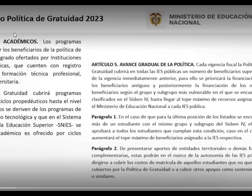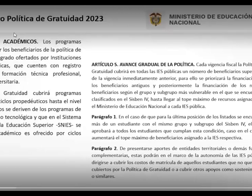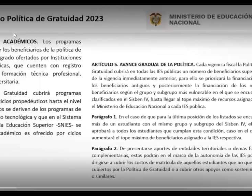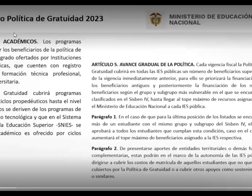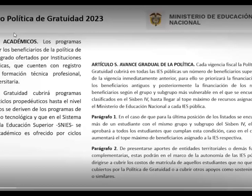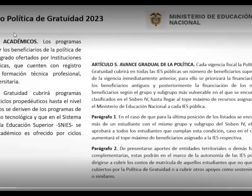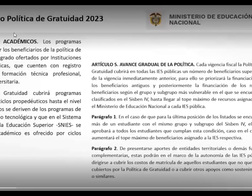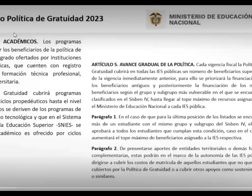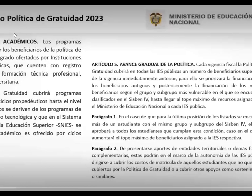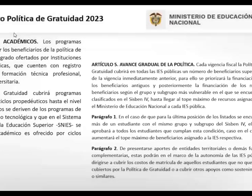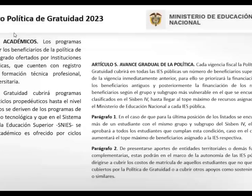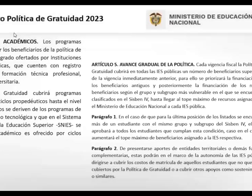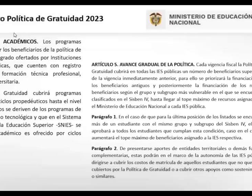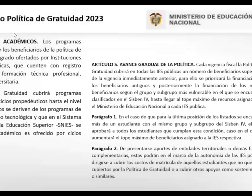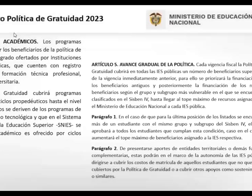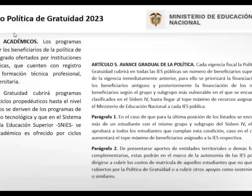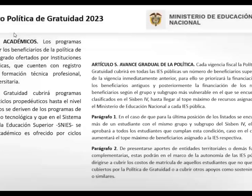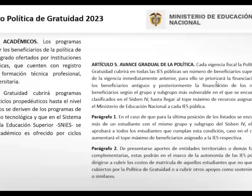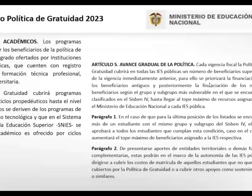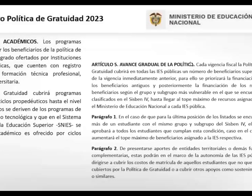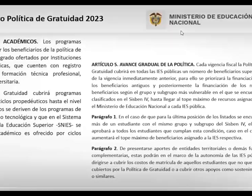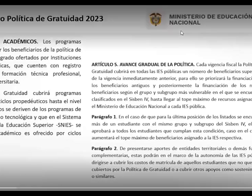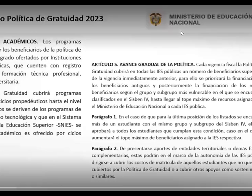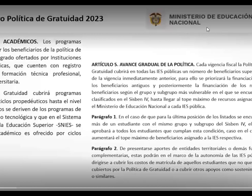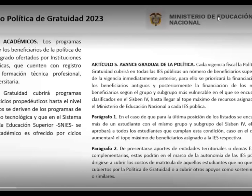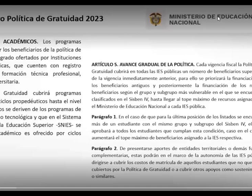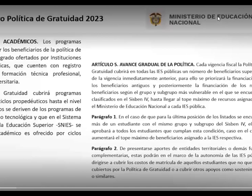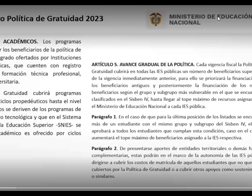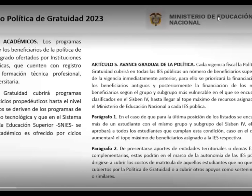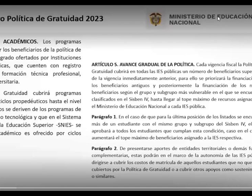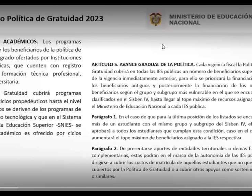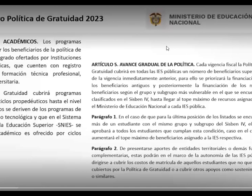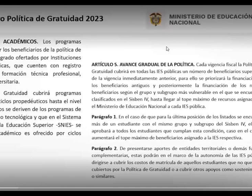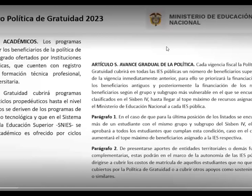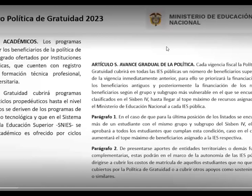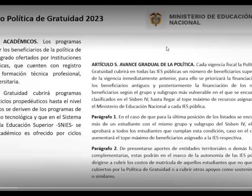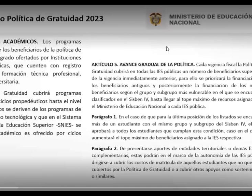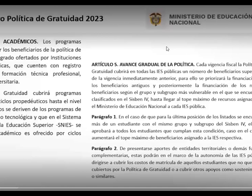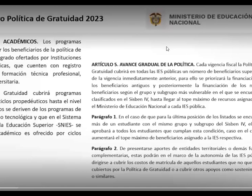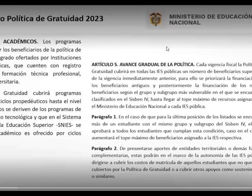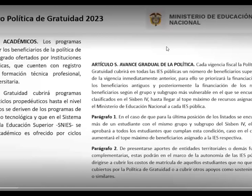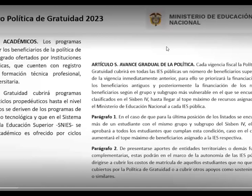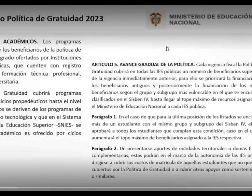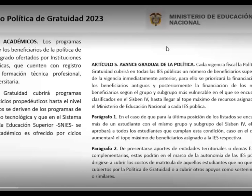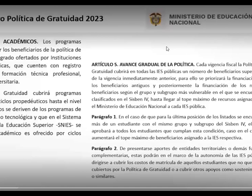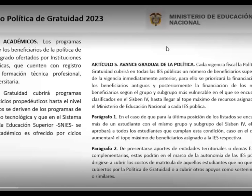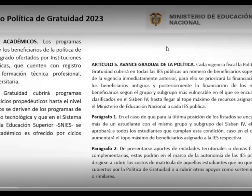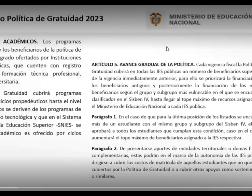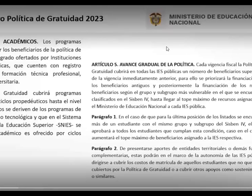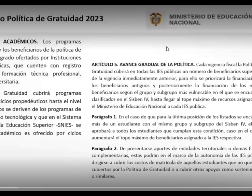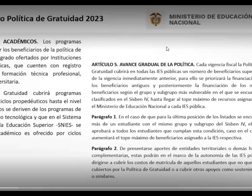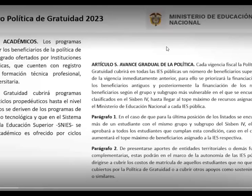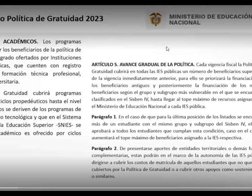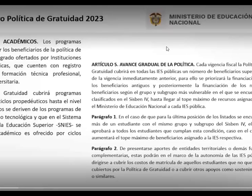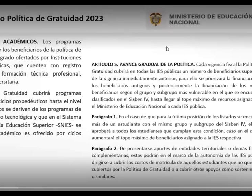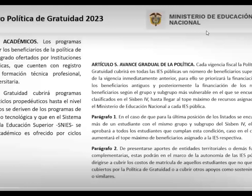de esta política debido a que por su modelo de formación permite llegar a